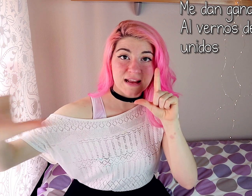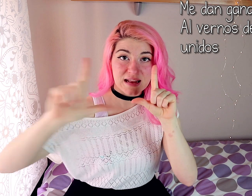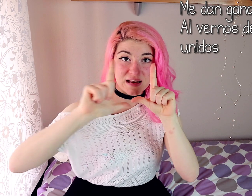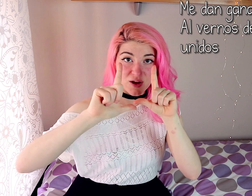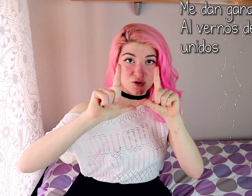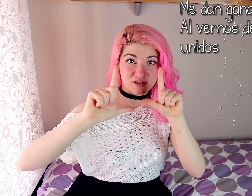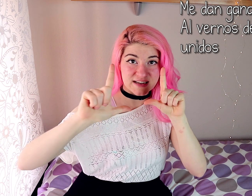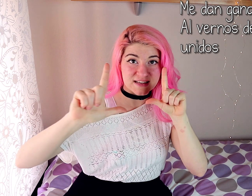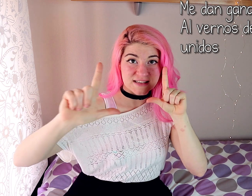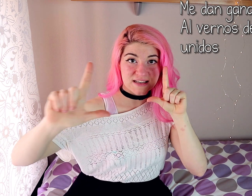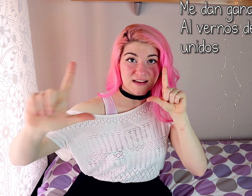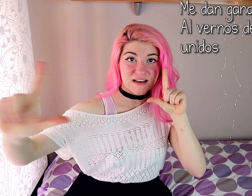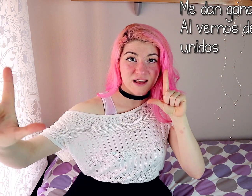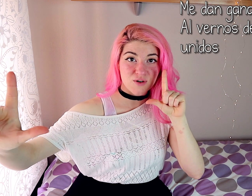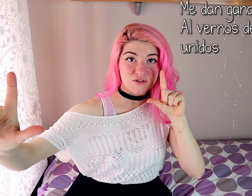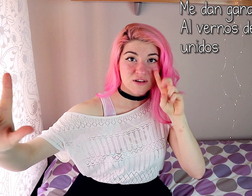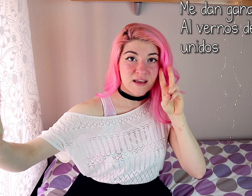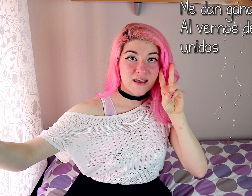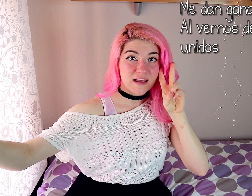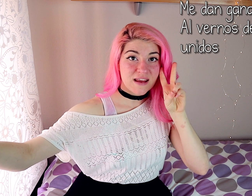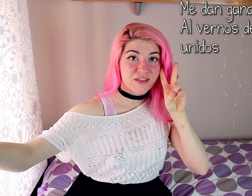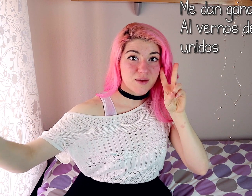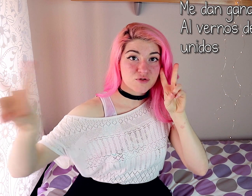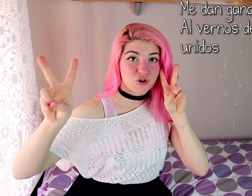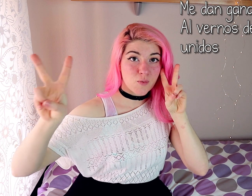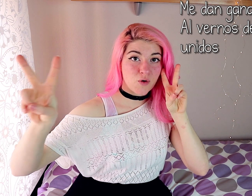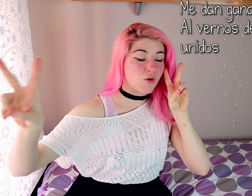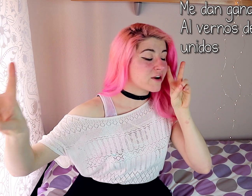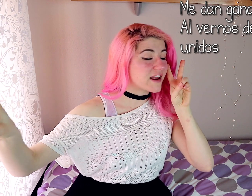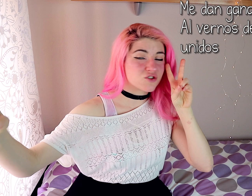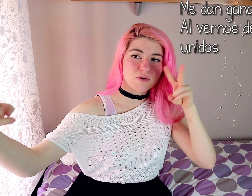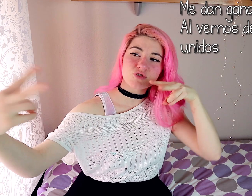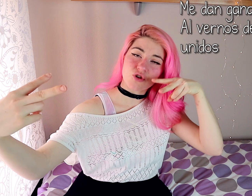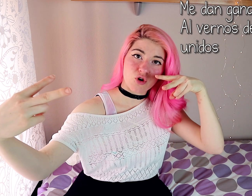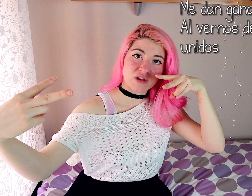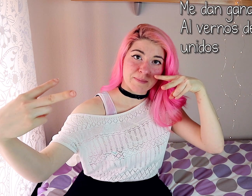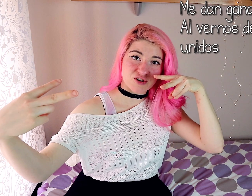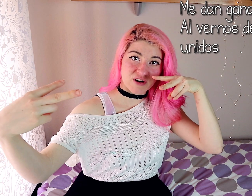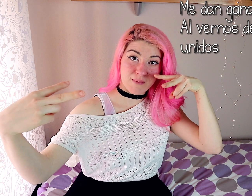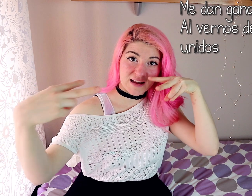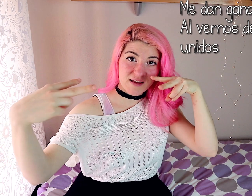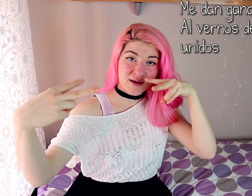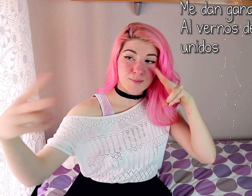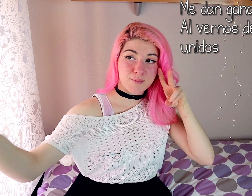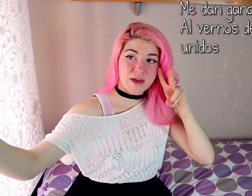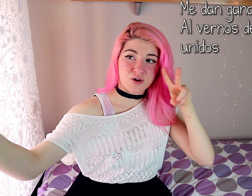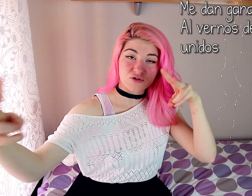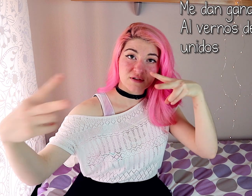¿vale? Lejos es así, lejos. Y hacemos como que nos vemos con otra persona, ¿vale? Vernos